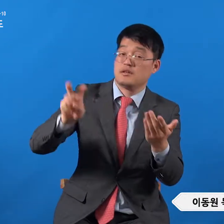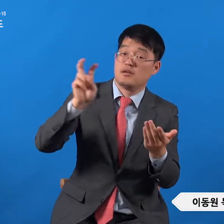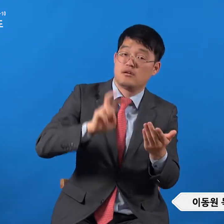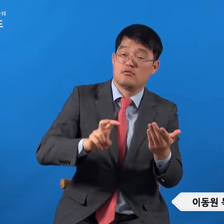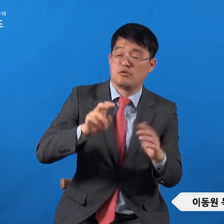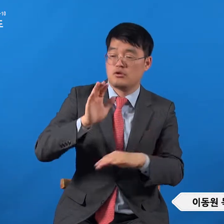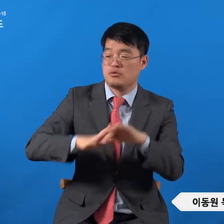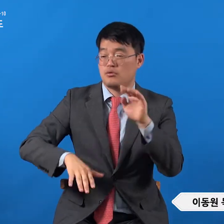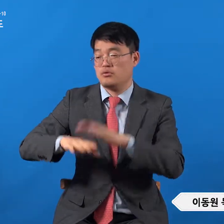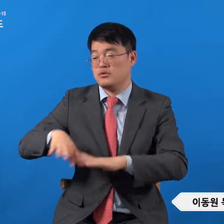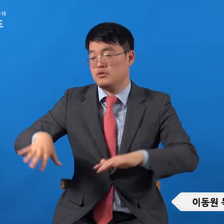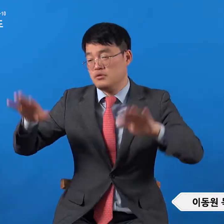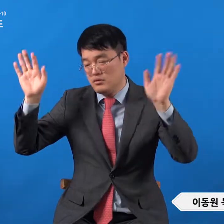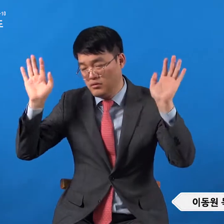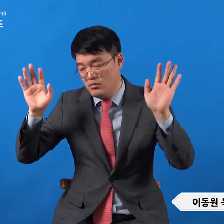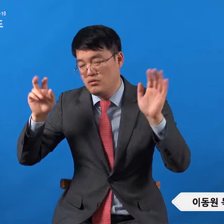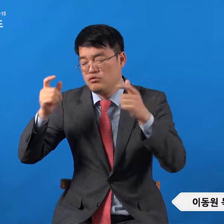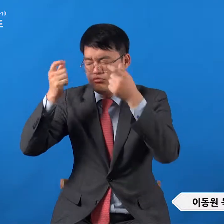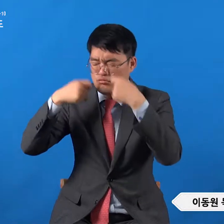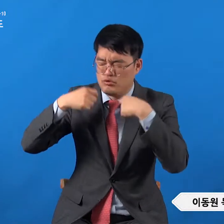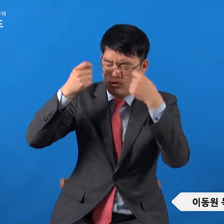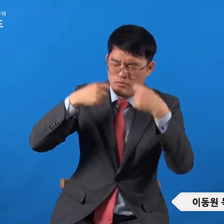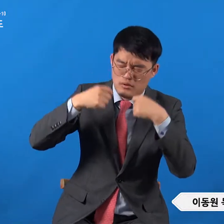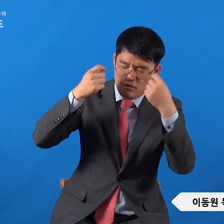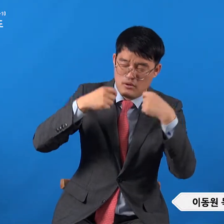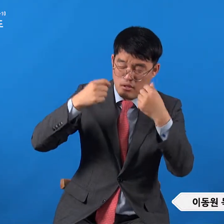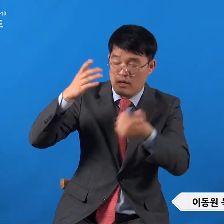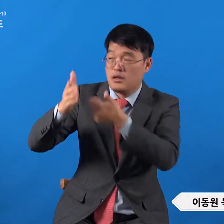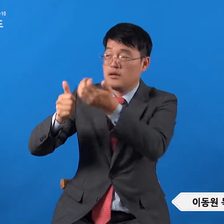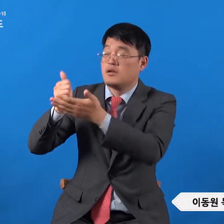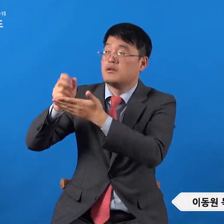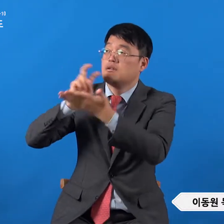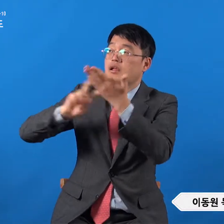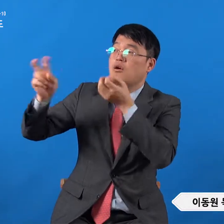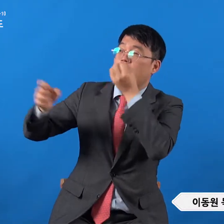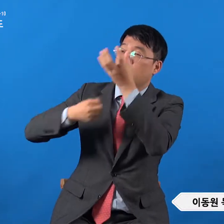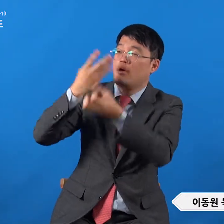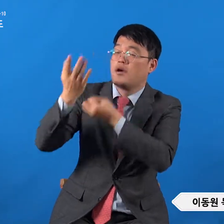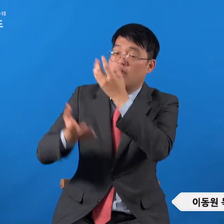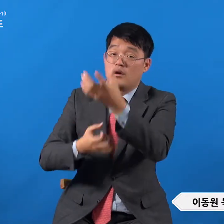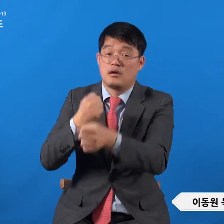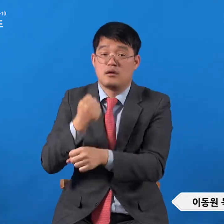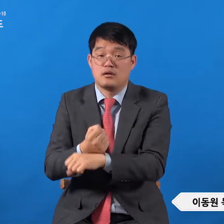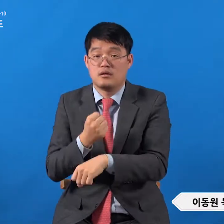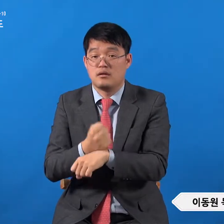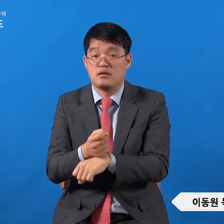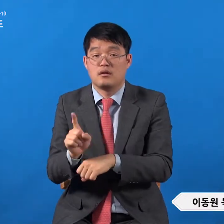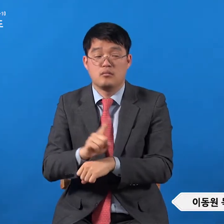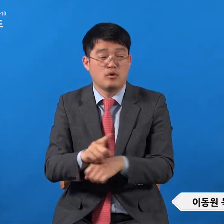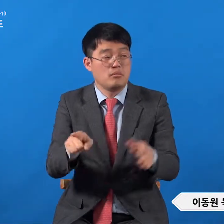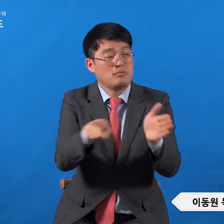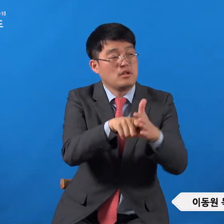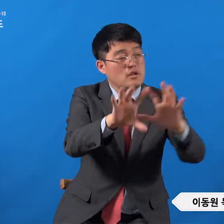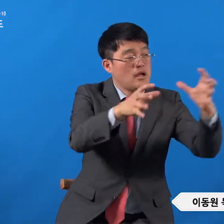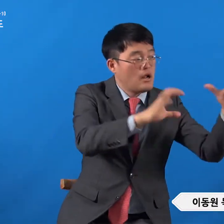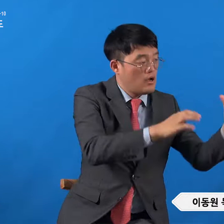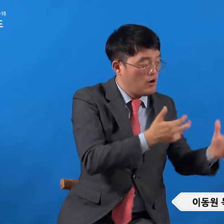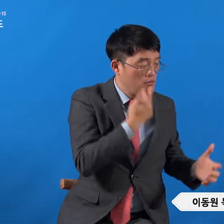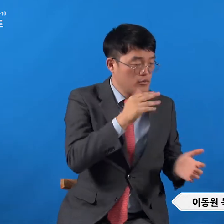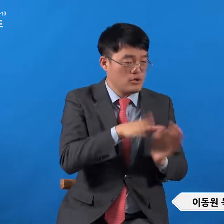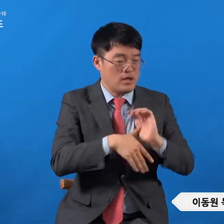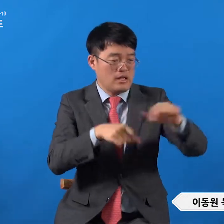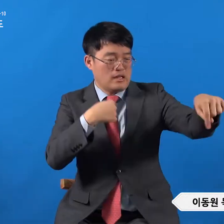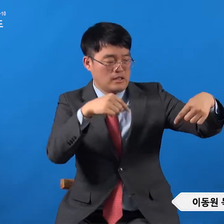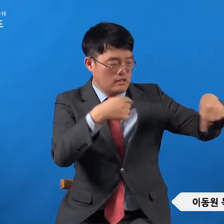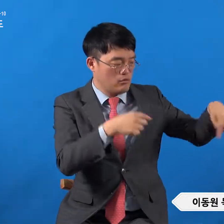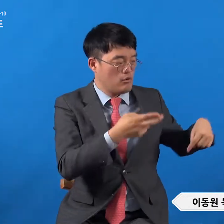때마다 사람들은 눈물을 흘리면서 이 찬양을 하나님 앞에 드렸습니다. 믿을 나라도 없었던 그때,